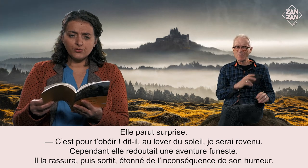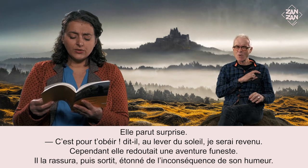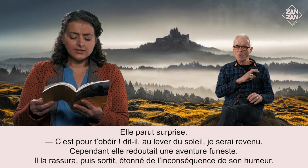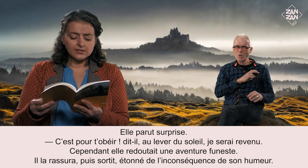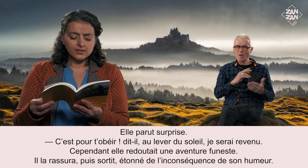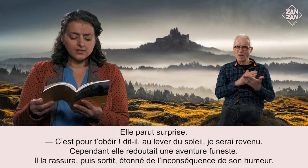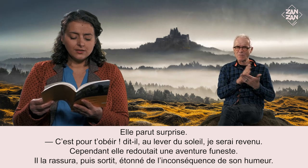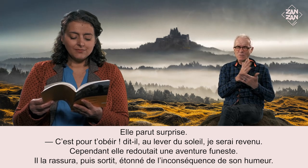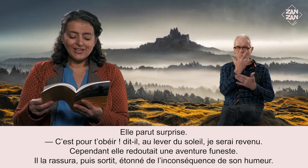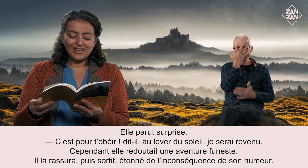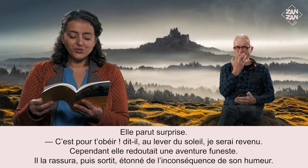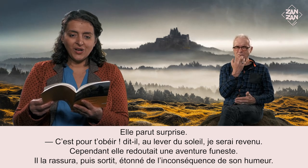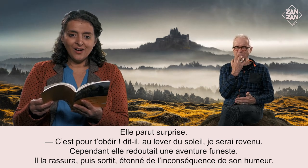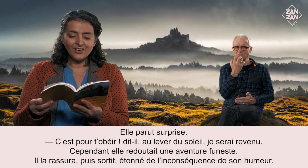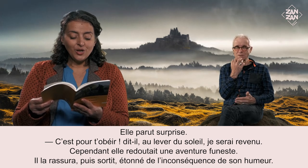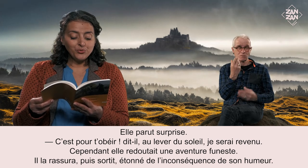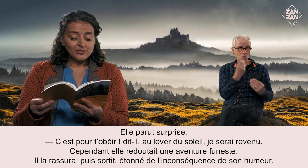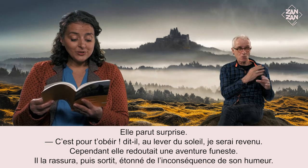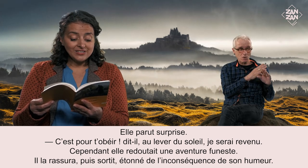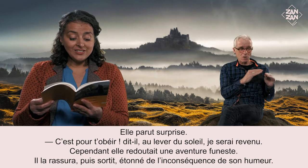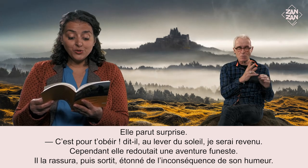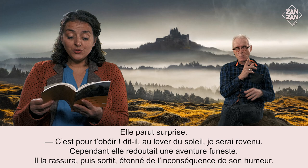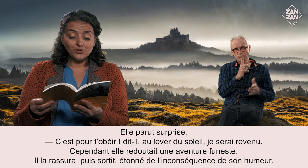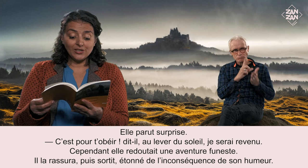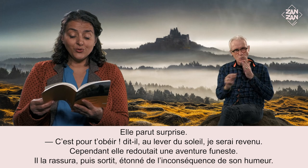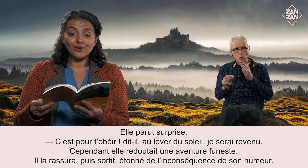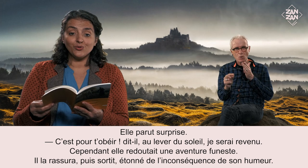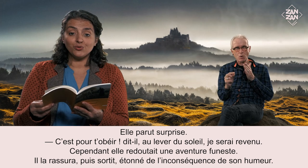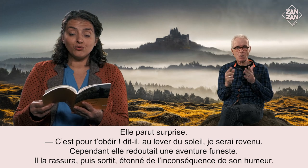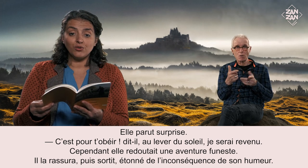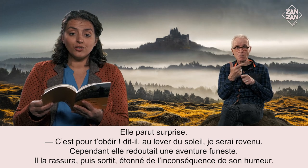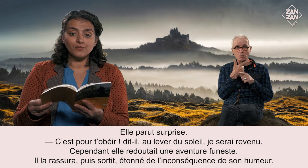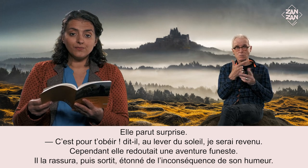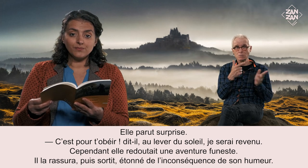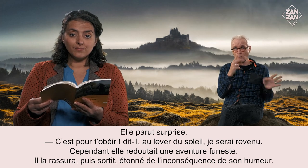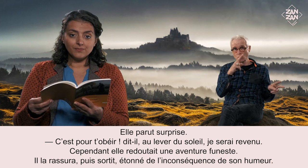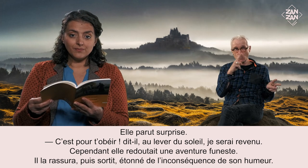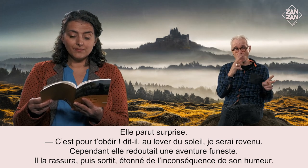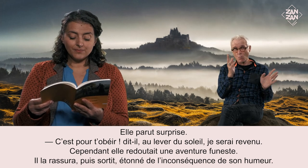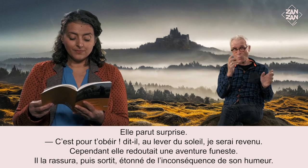une aventure funeste. Il la rassura, puis sortit étonné de l'inconséquence de son humeur.